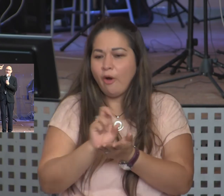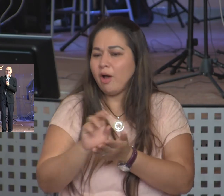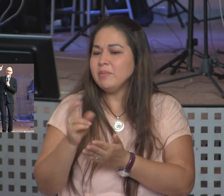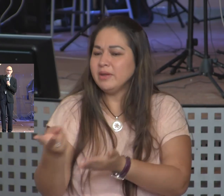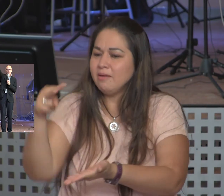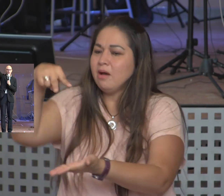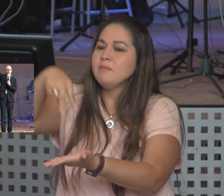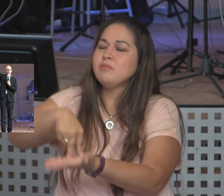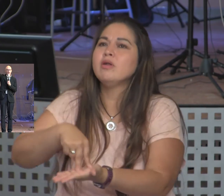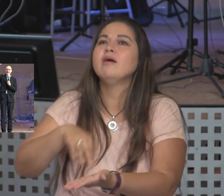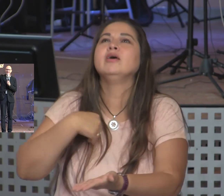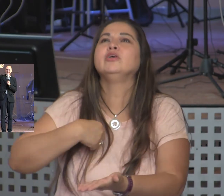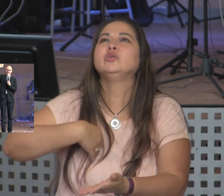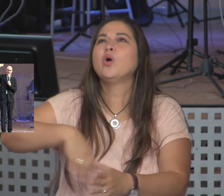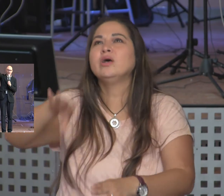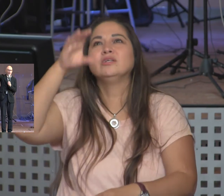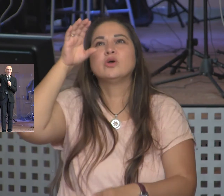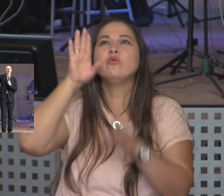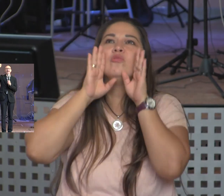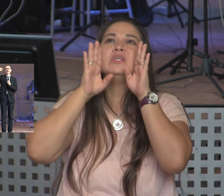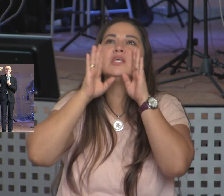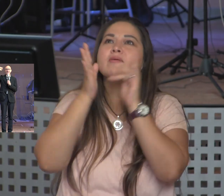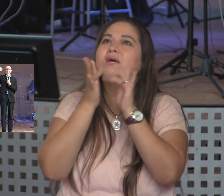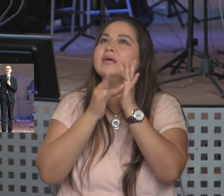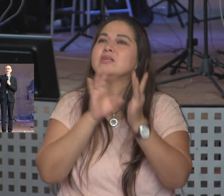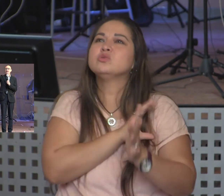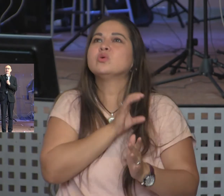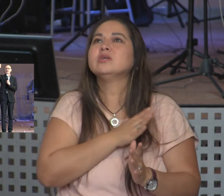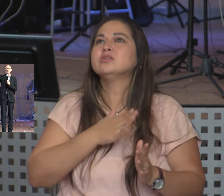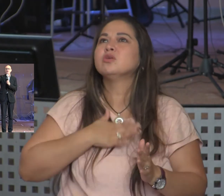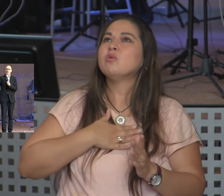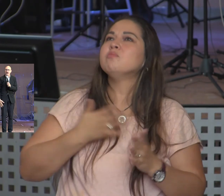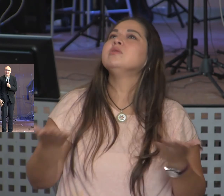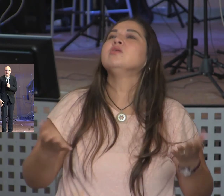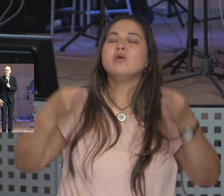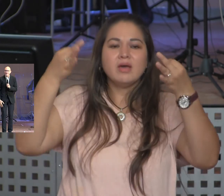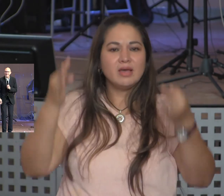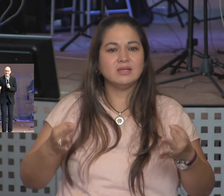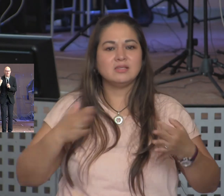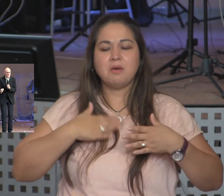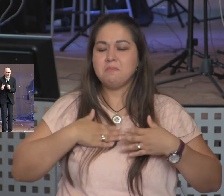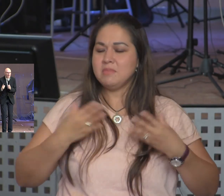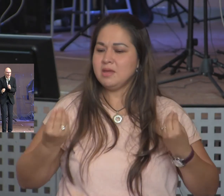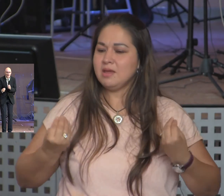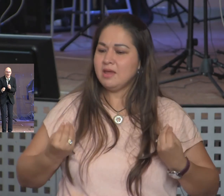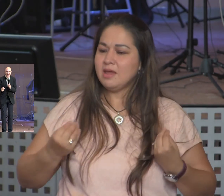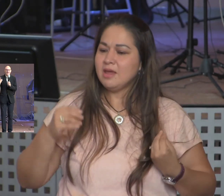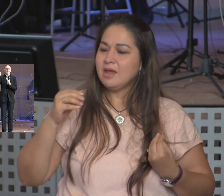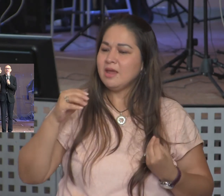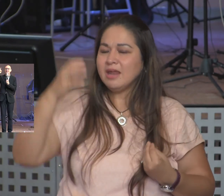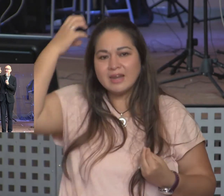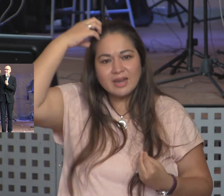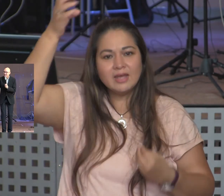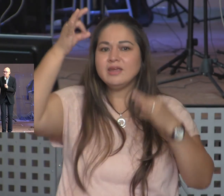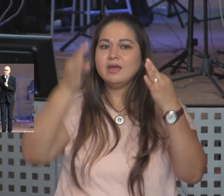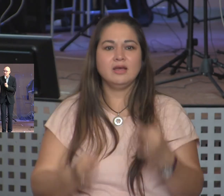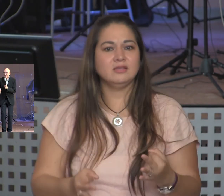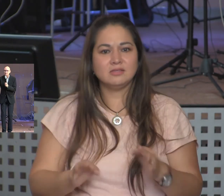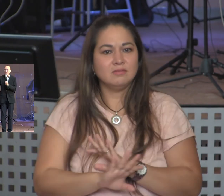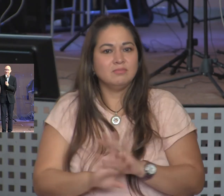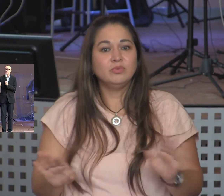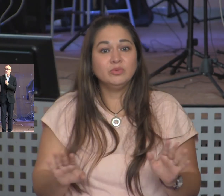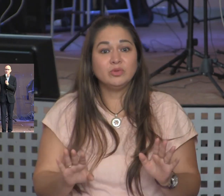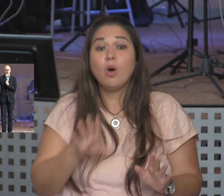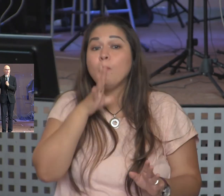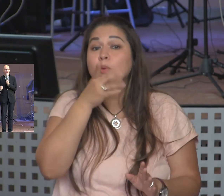es el Jesucristo, que Él es el Señor, que Él es el Rey de mi vida. Y esa misma palabra sigue teniendo poder